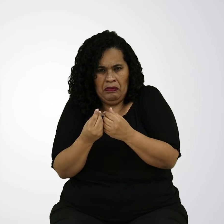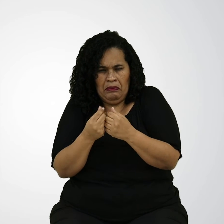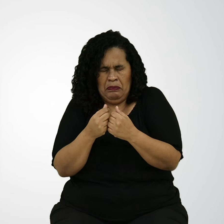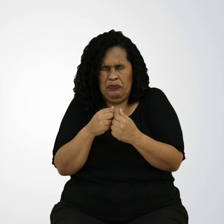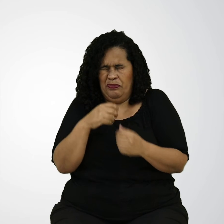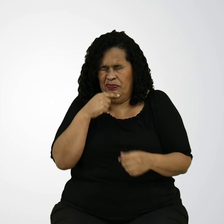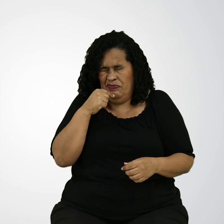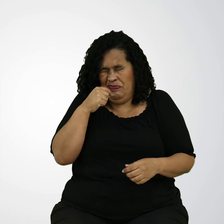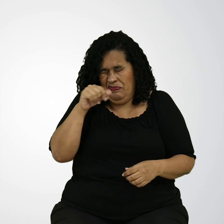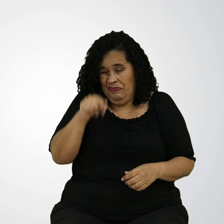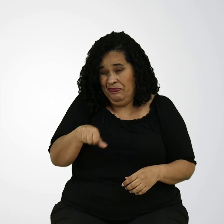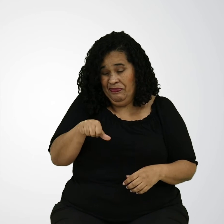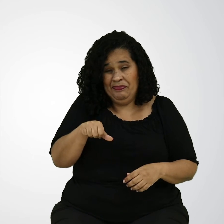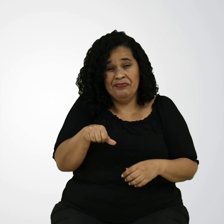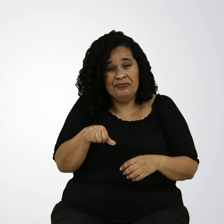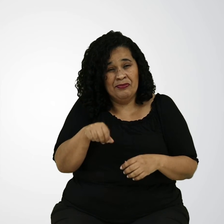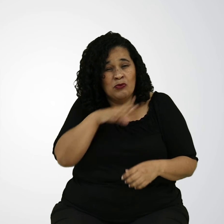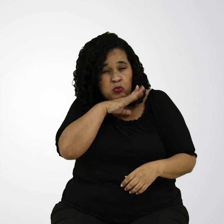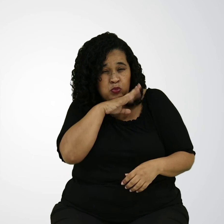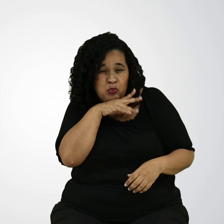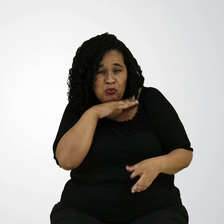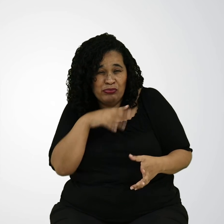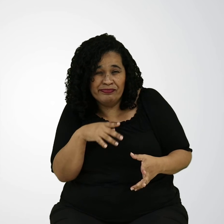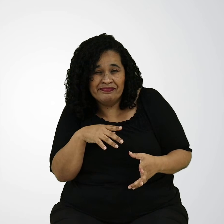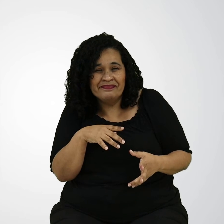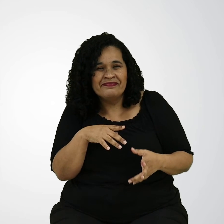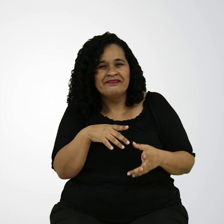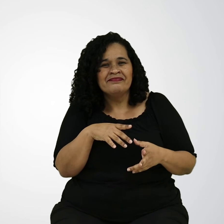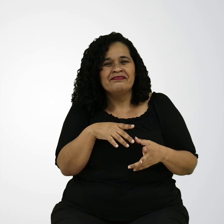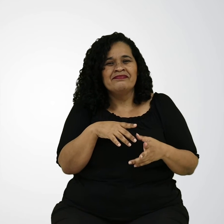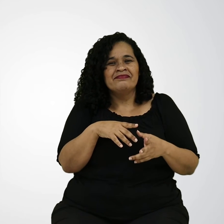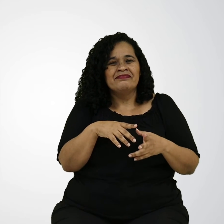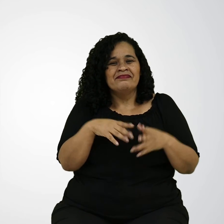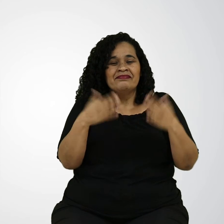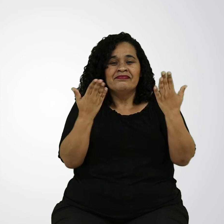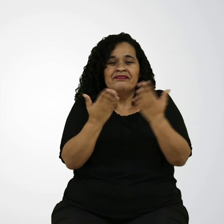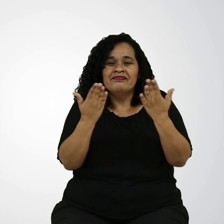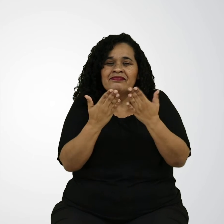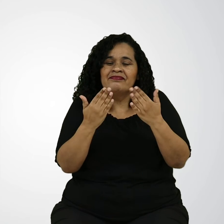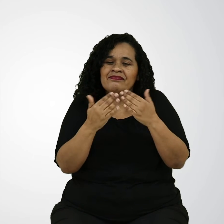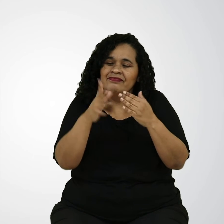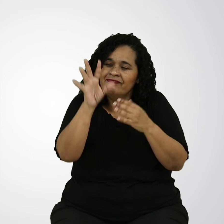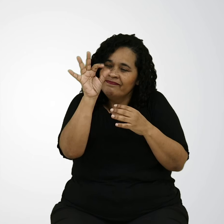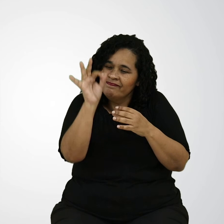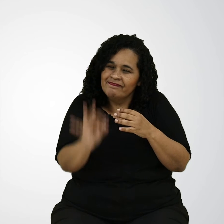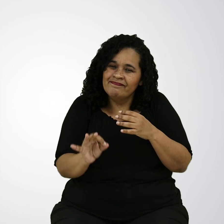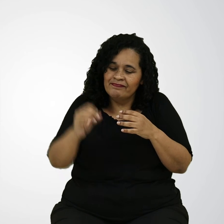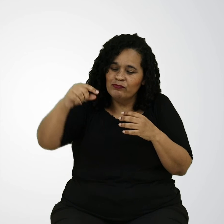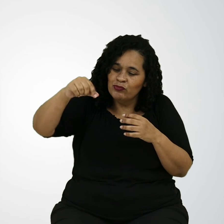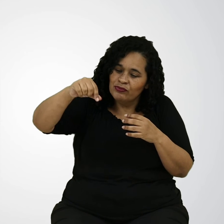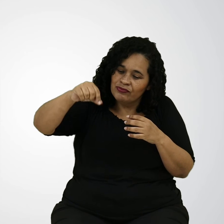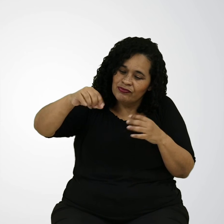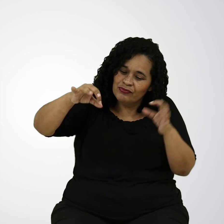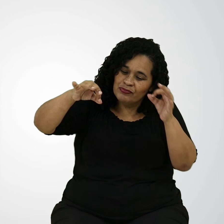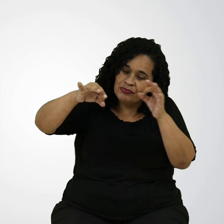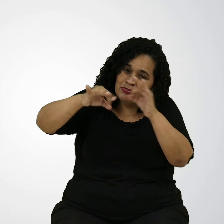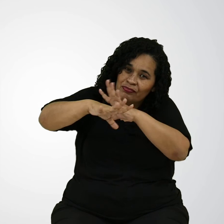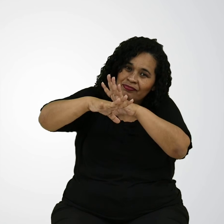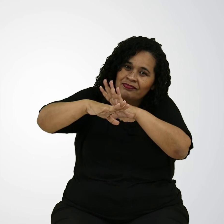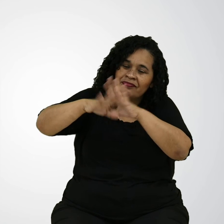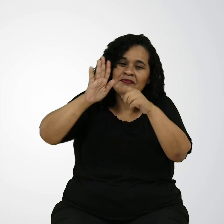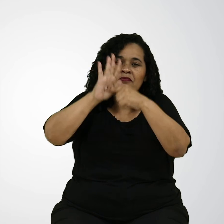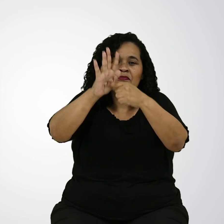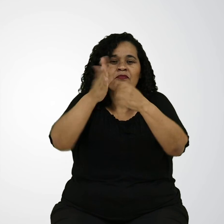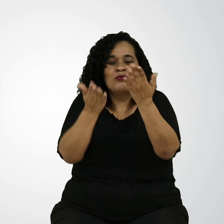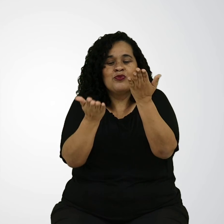Sim. Então, essa ideia, eu acho muito interessante essa ideia de temperado com sal, porque assim, precisa estar equilibrada, né? Precisa